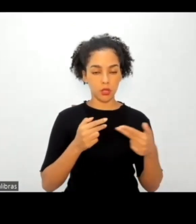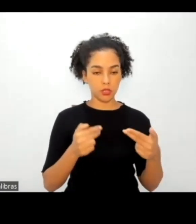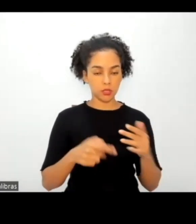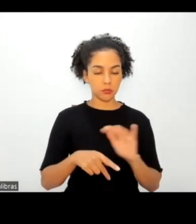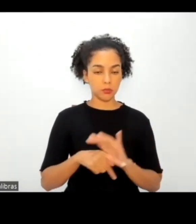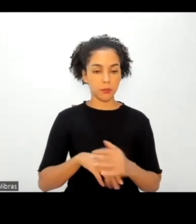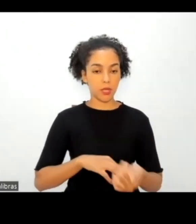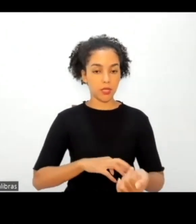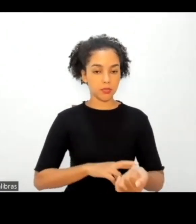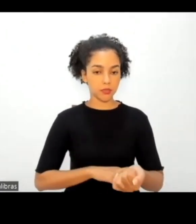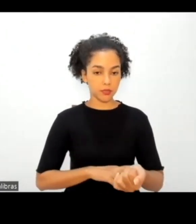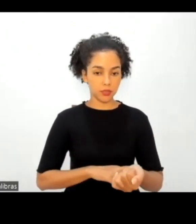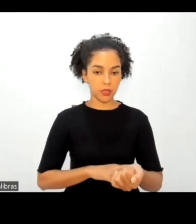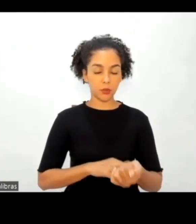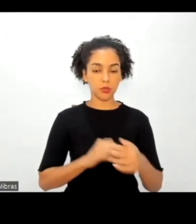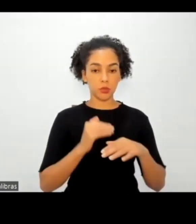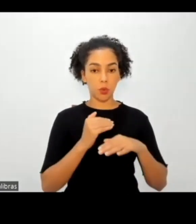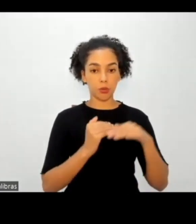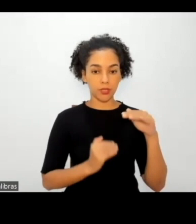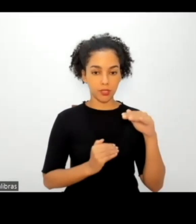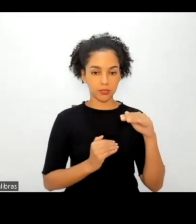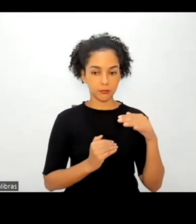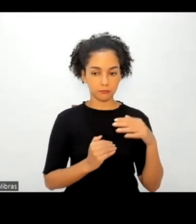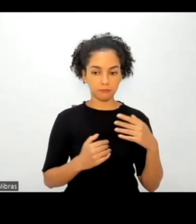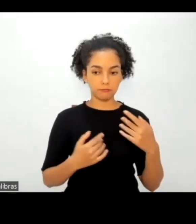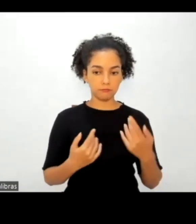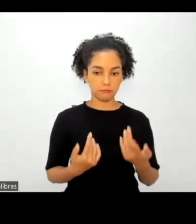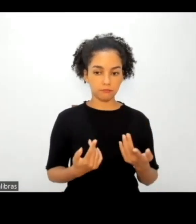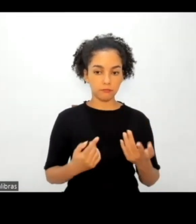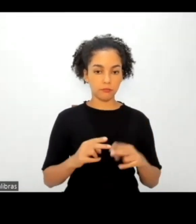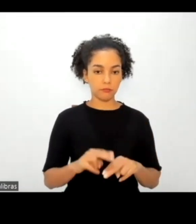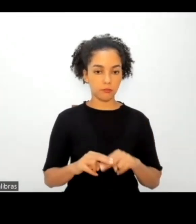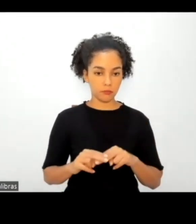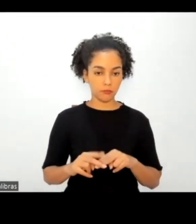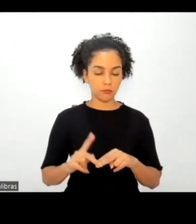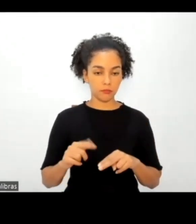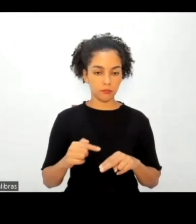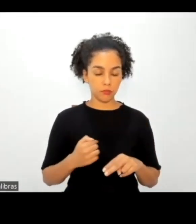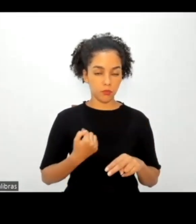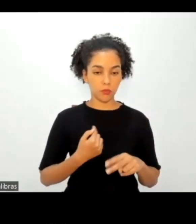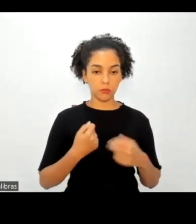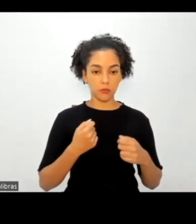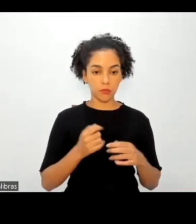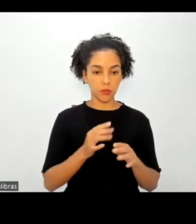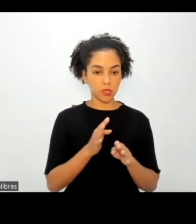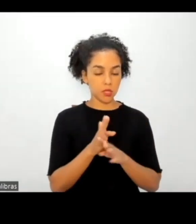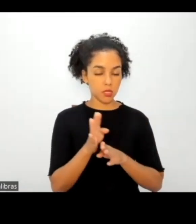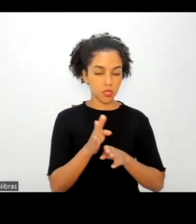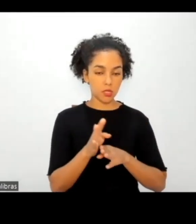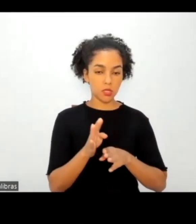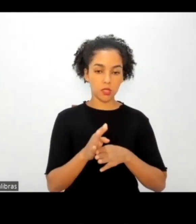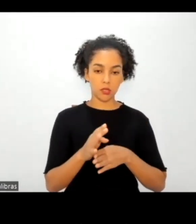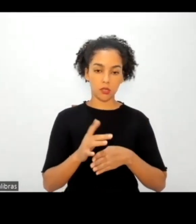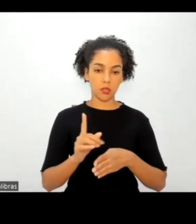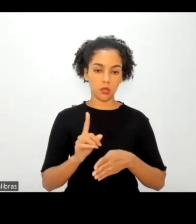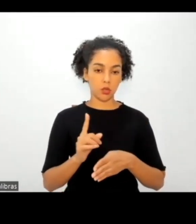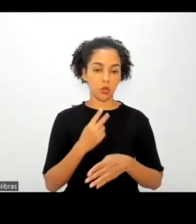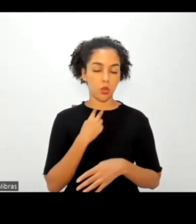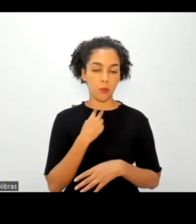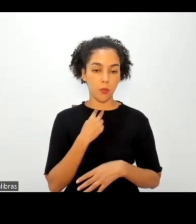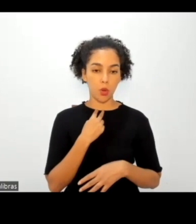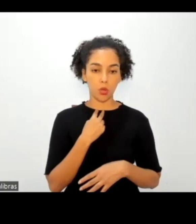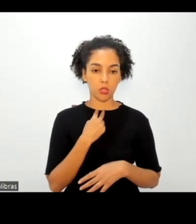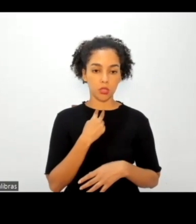capital-trabalho. E aí, exatamente por isso, né, que a gente diz que tem que ser o nosso pressuposto, tem que ser o nosso viés analítico. Isso não pode estar em nenhum